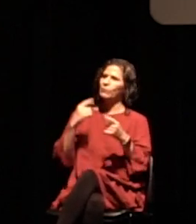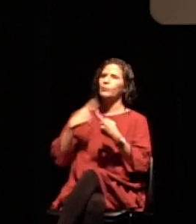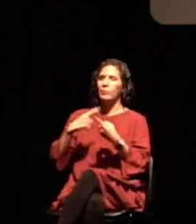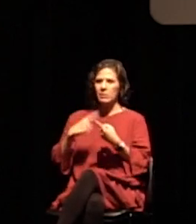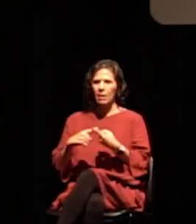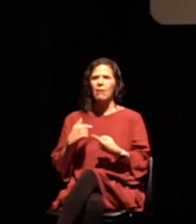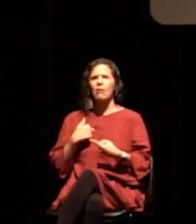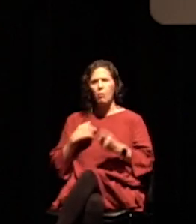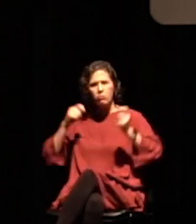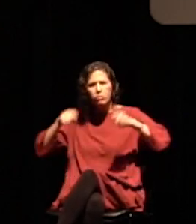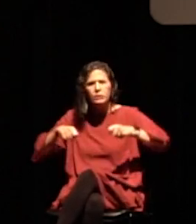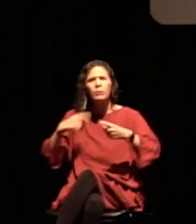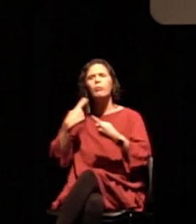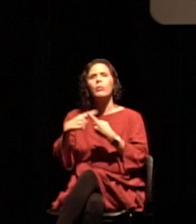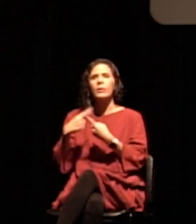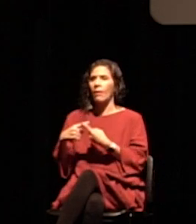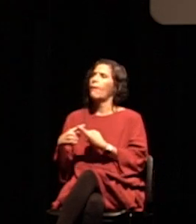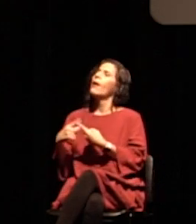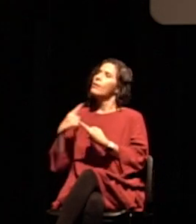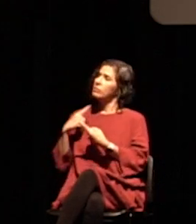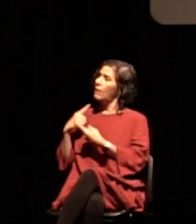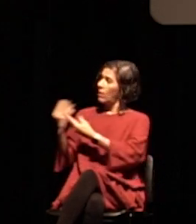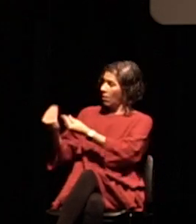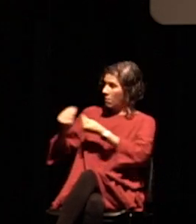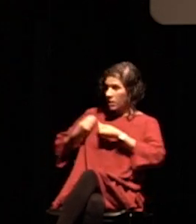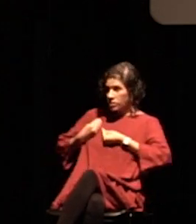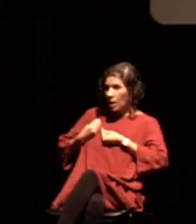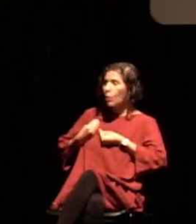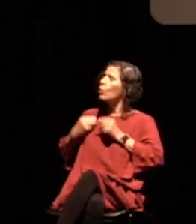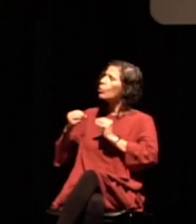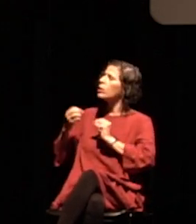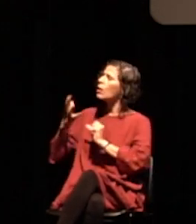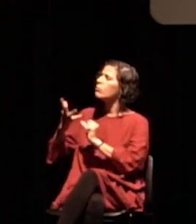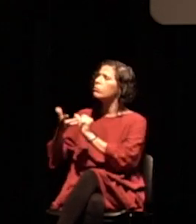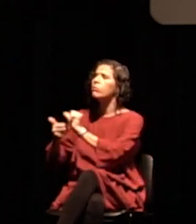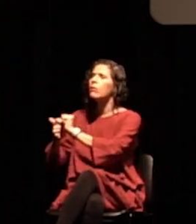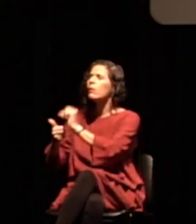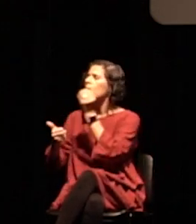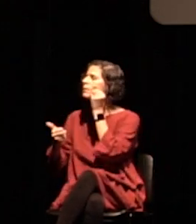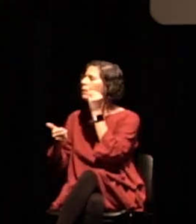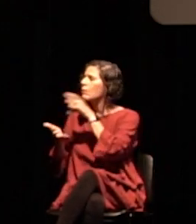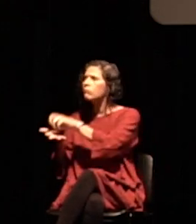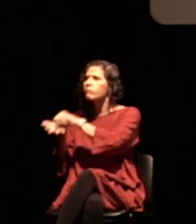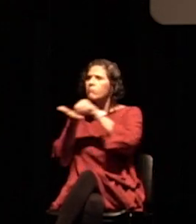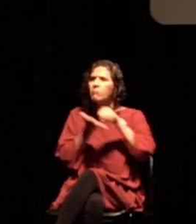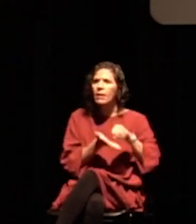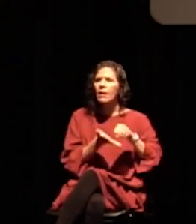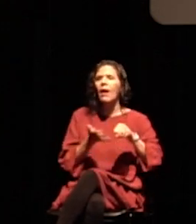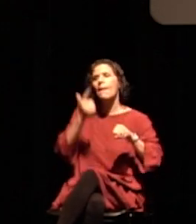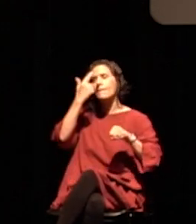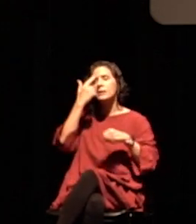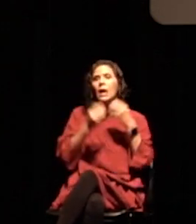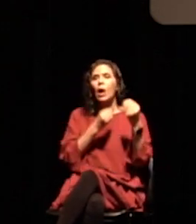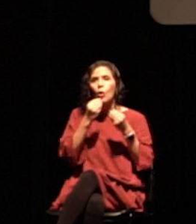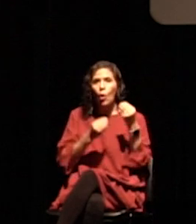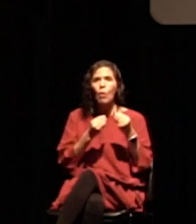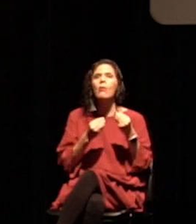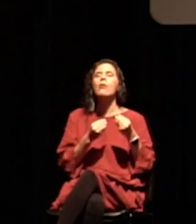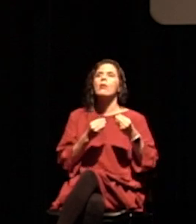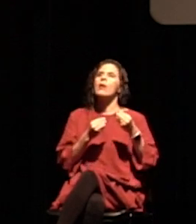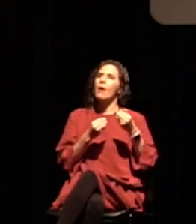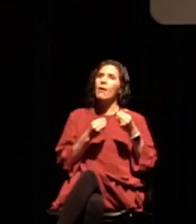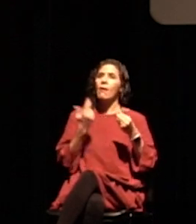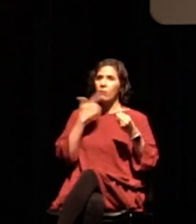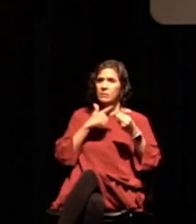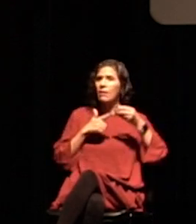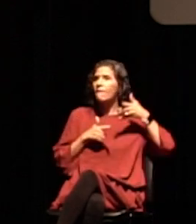da condição que me foi colocada, eu buscar uma maneira de lidar com este emergir de uma fala que mantém-se